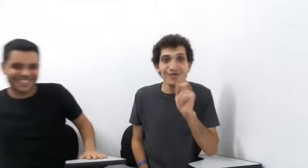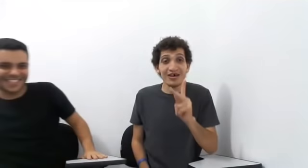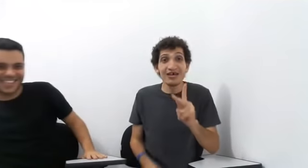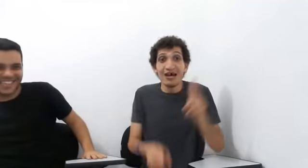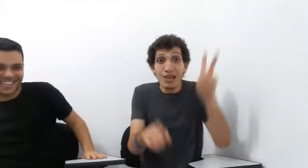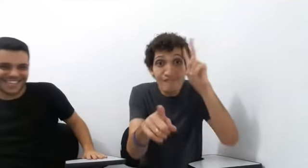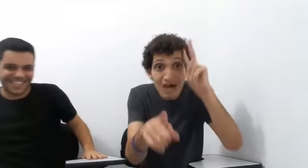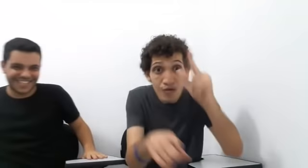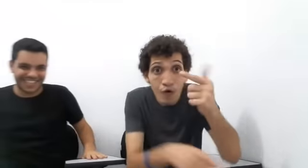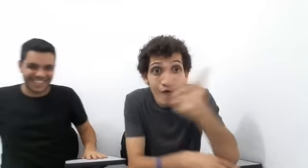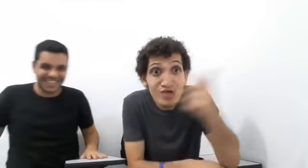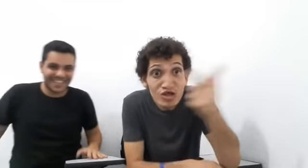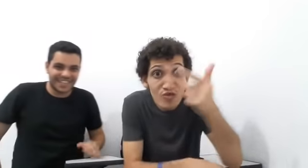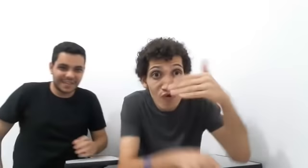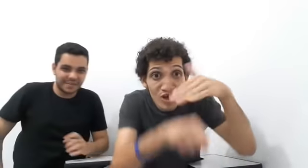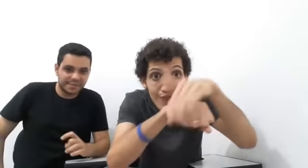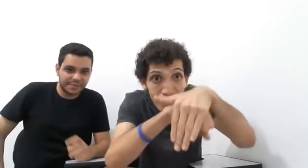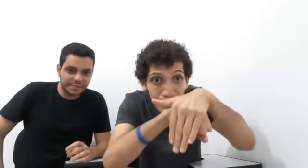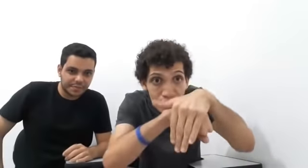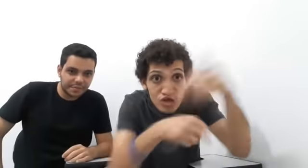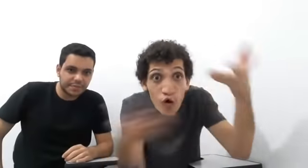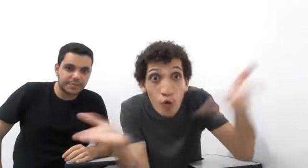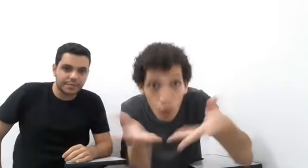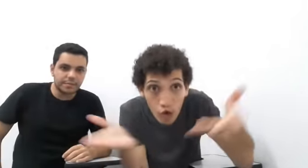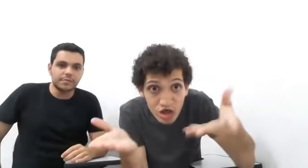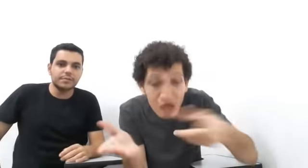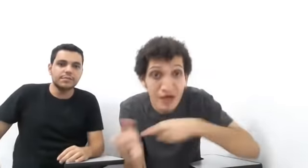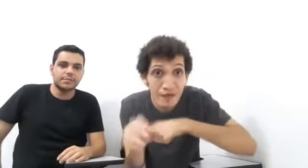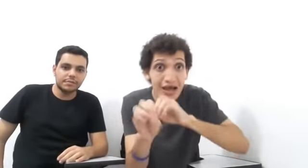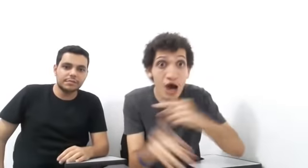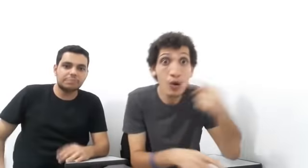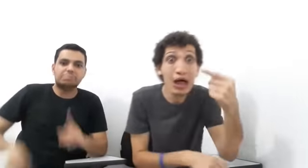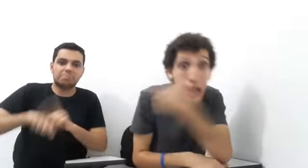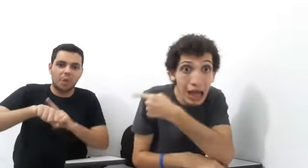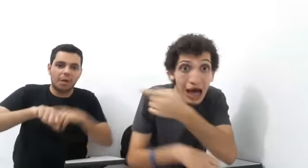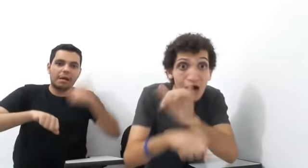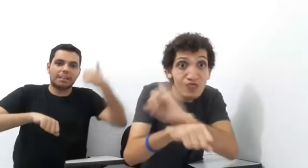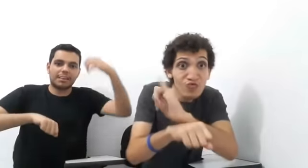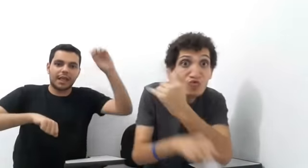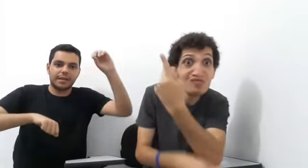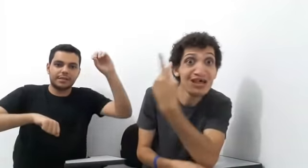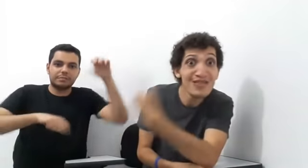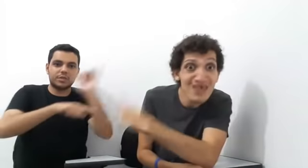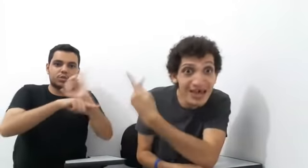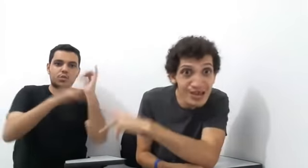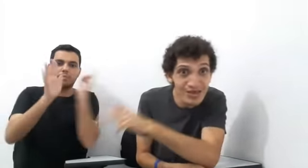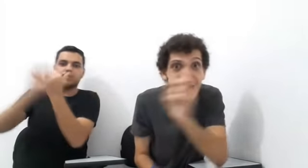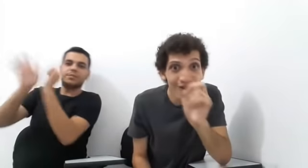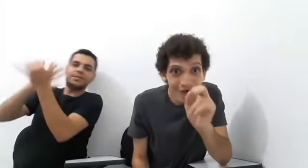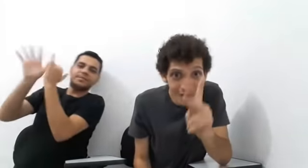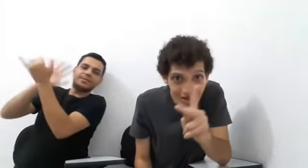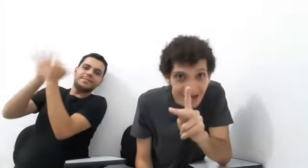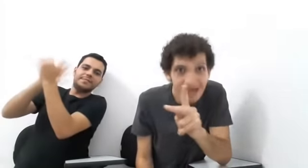Ok, lembrando, 22 da noite, hoje ainda tem aula lá no YouTube dele, ok?